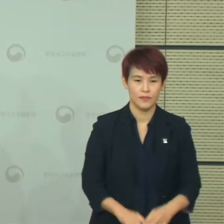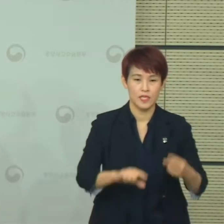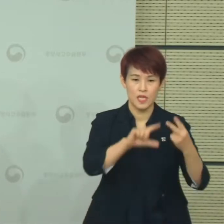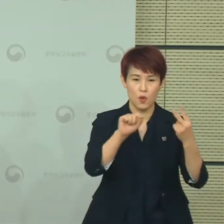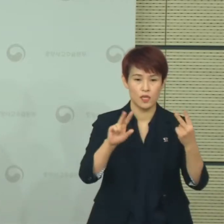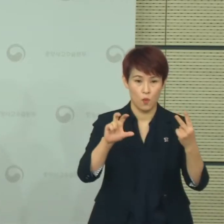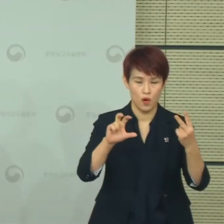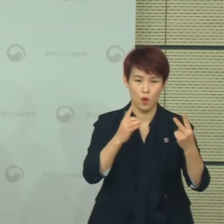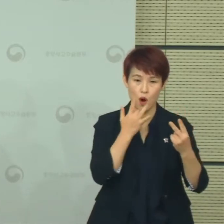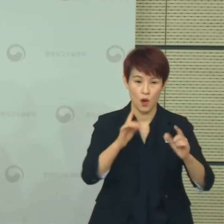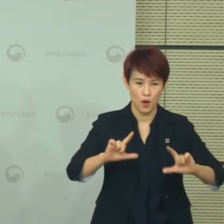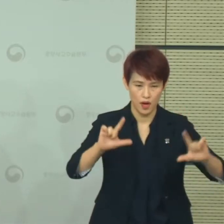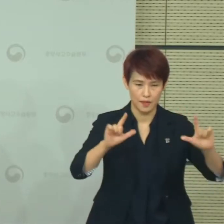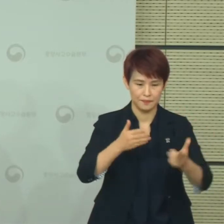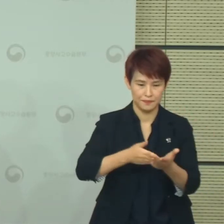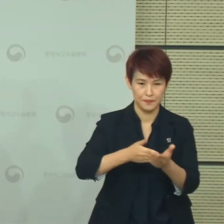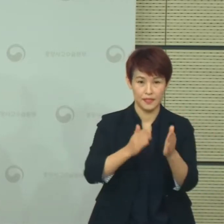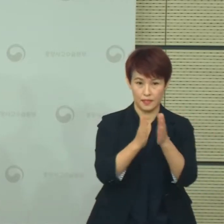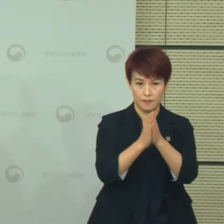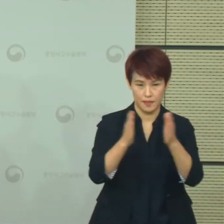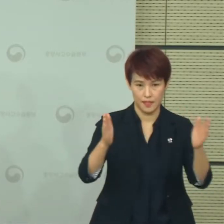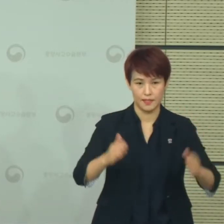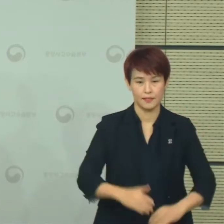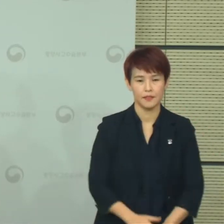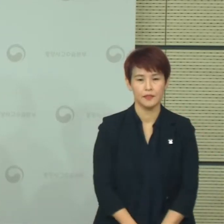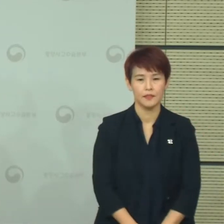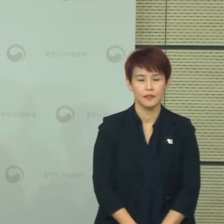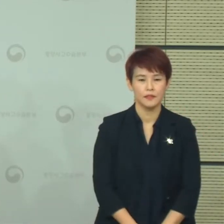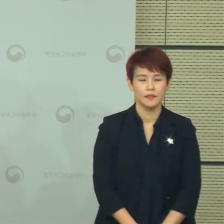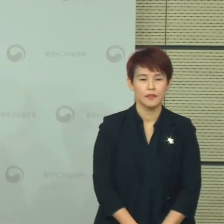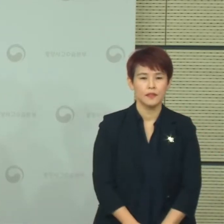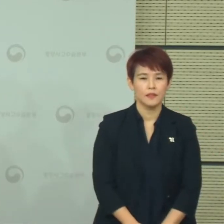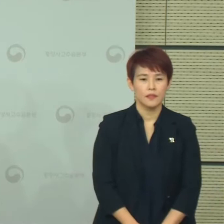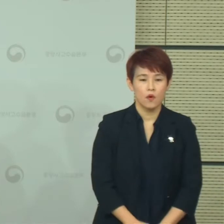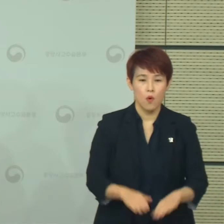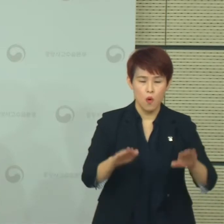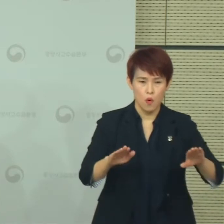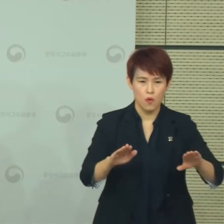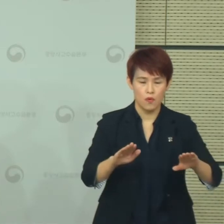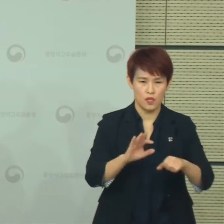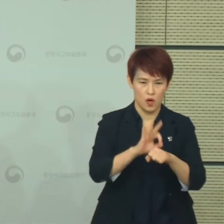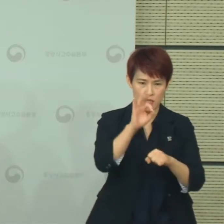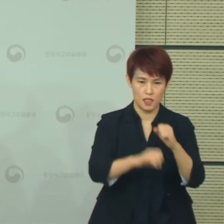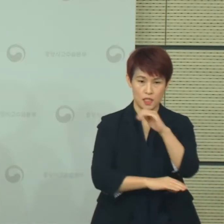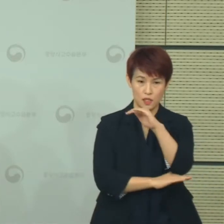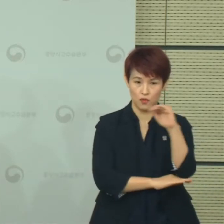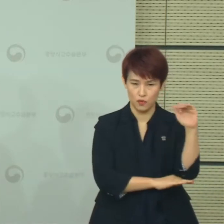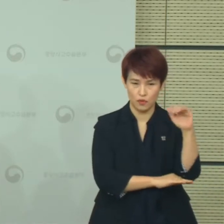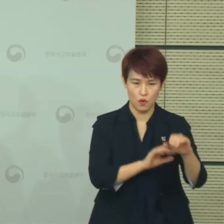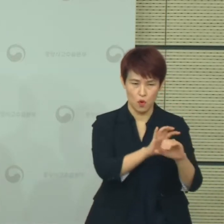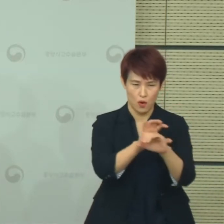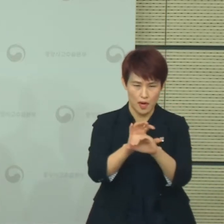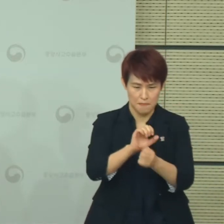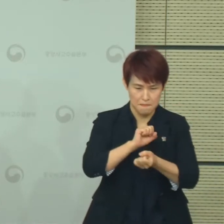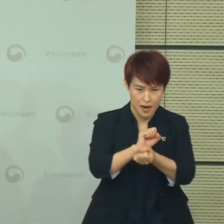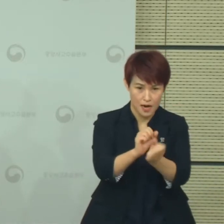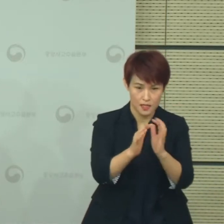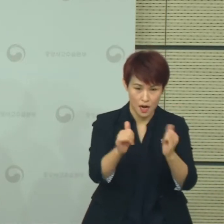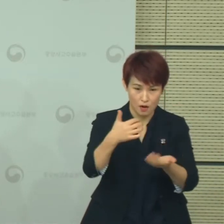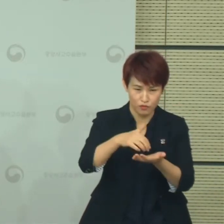2월 25일 화요일 정례 브리핑을 시작하겠습니다. 금일 오전 10시 기준으로 코로나19